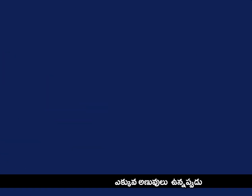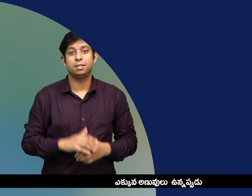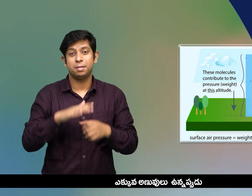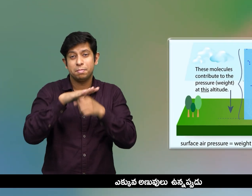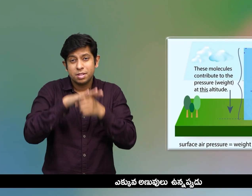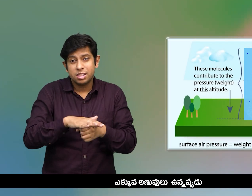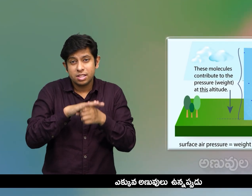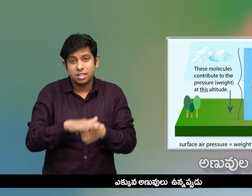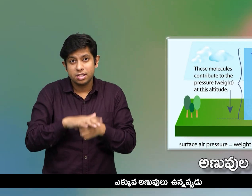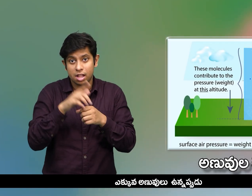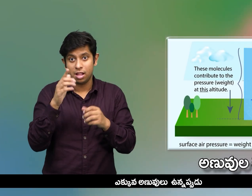ఎక్కువ అణువులు ఉన్నప్పుడు